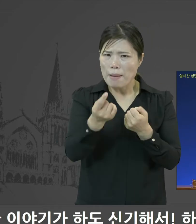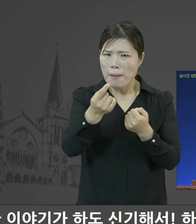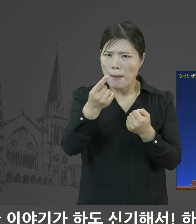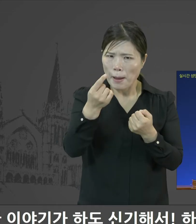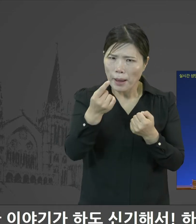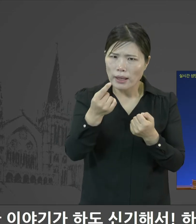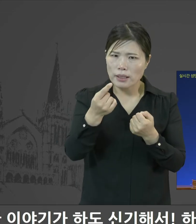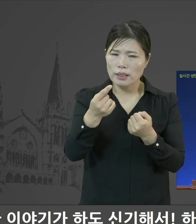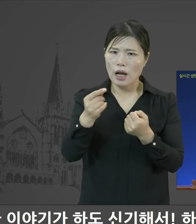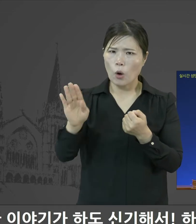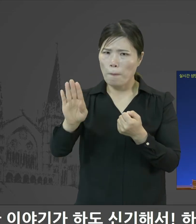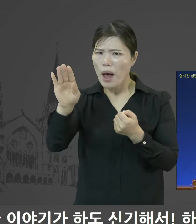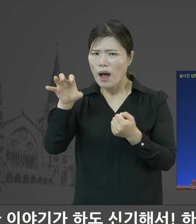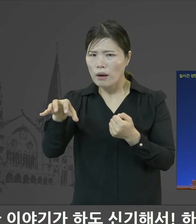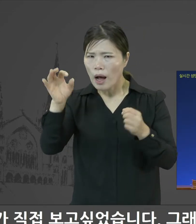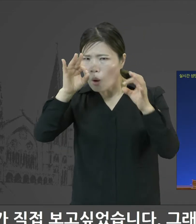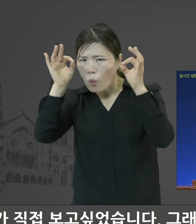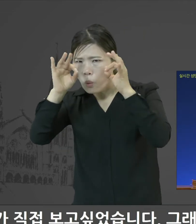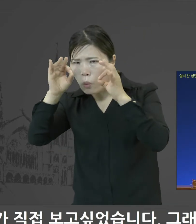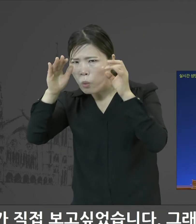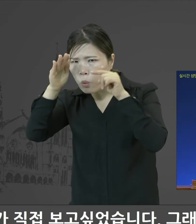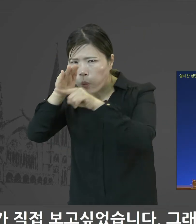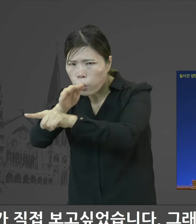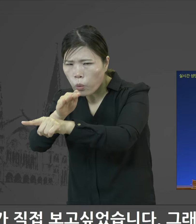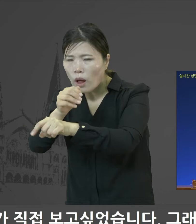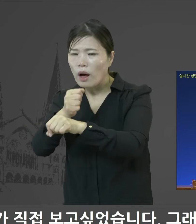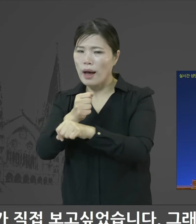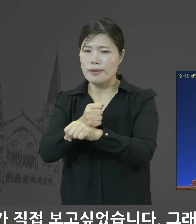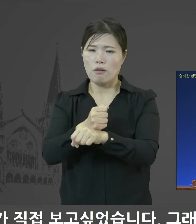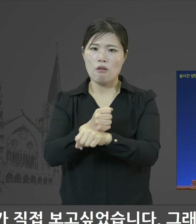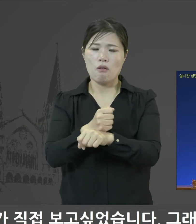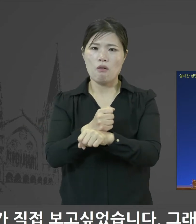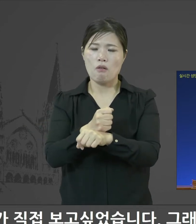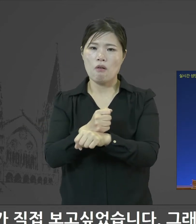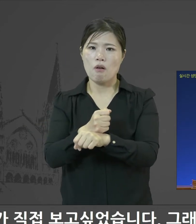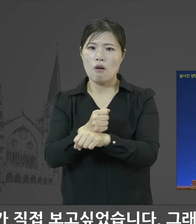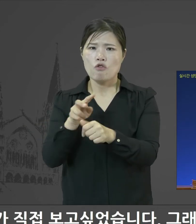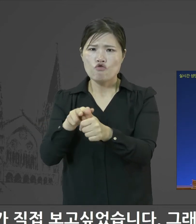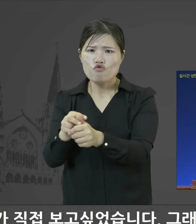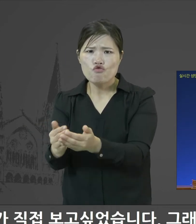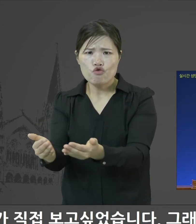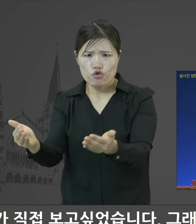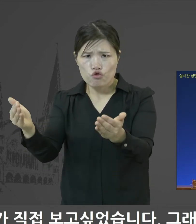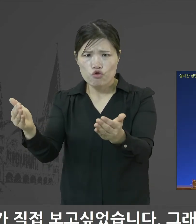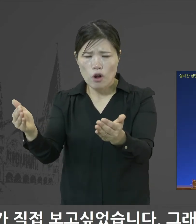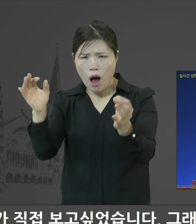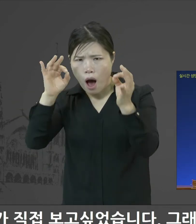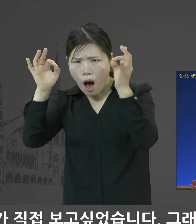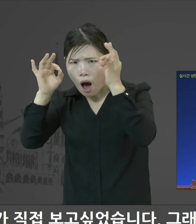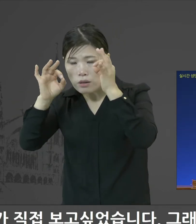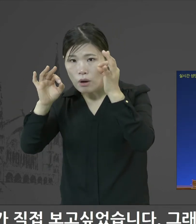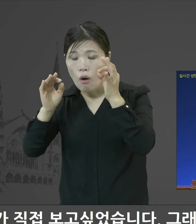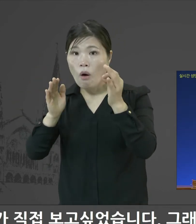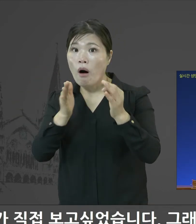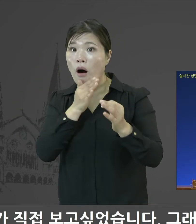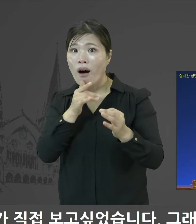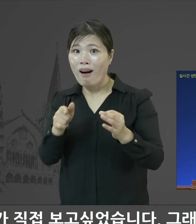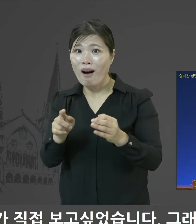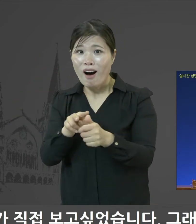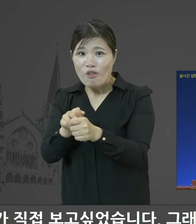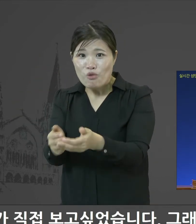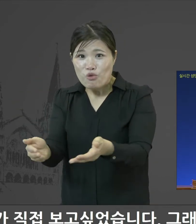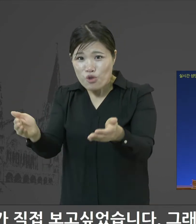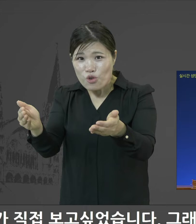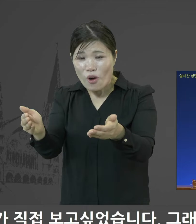할 수 있는 능력을 최대한도로 동원해서 관심을 최대한도 들려서 구유를 찾았습니다. 구유에 가서 보니까 정말 아기가 있는 거예요. 너무